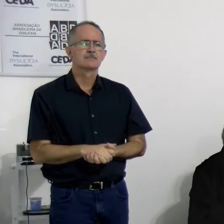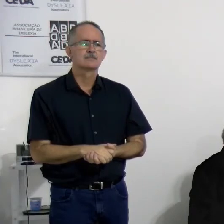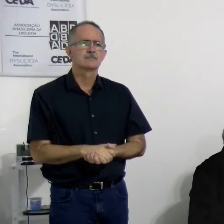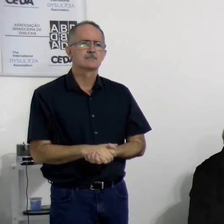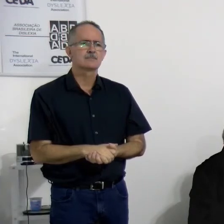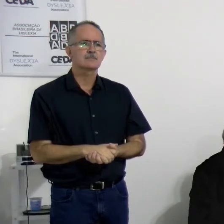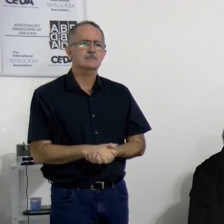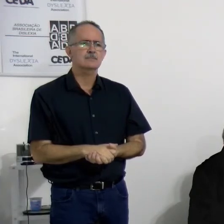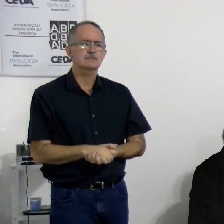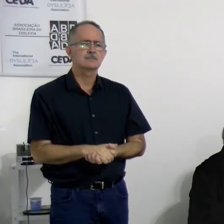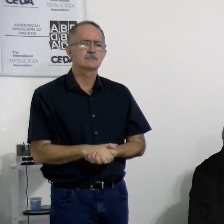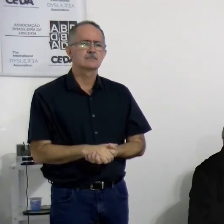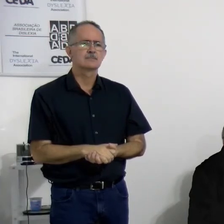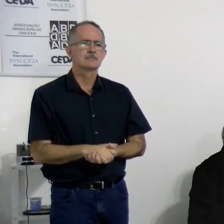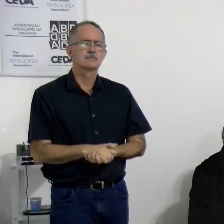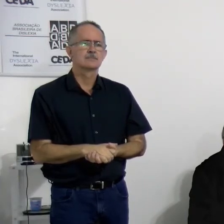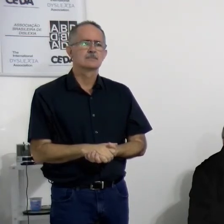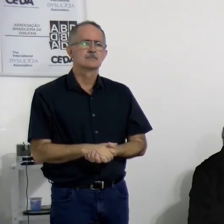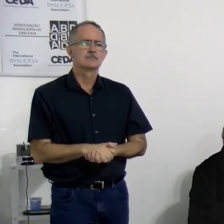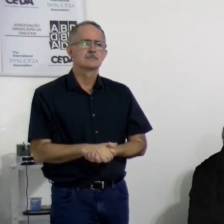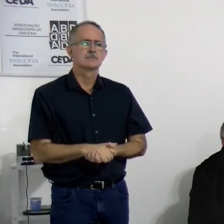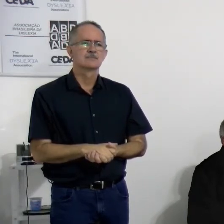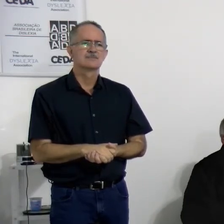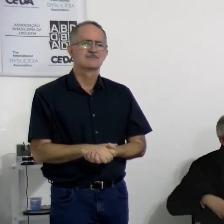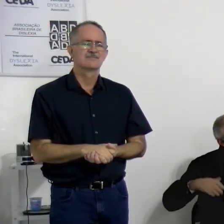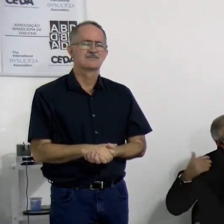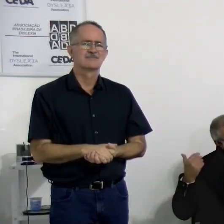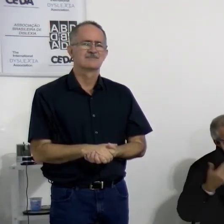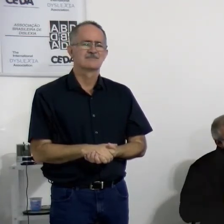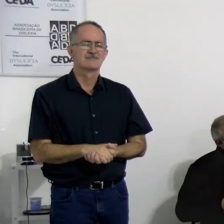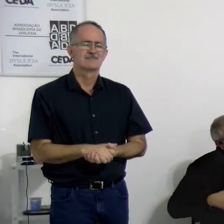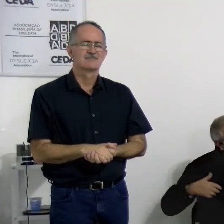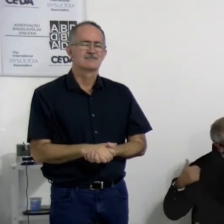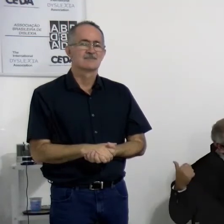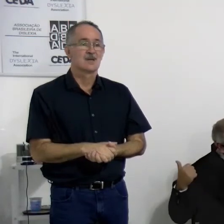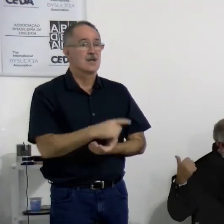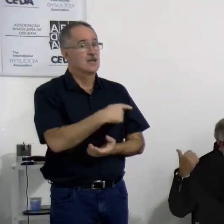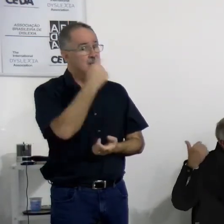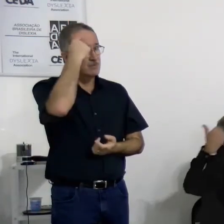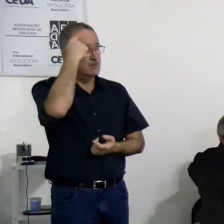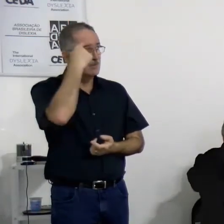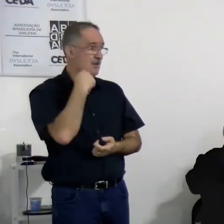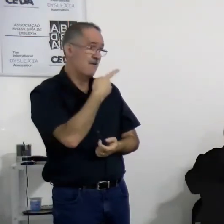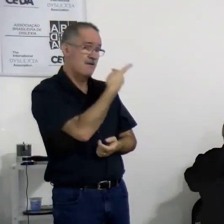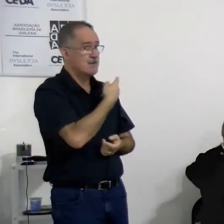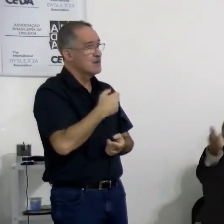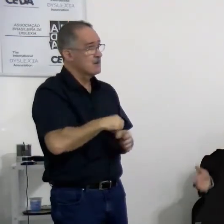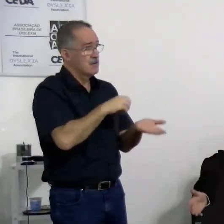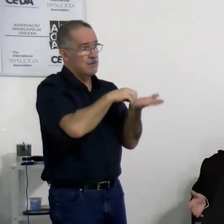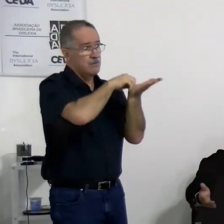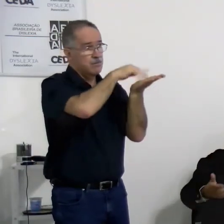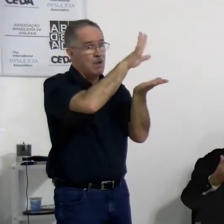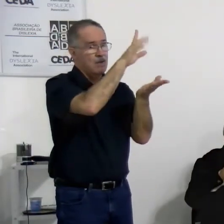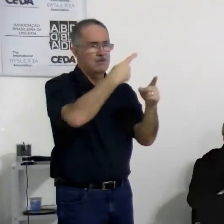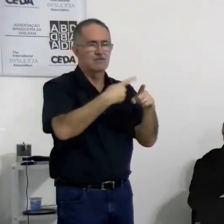to leave after you hear my response. É, ele acha que a gente vai mandar ele para fora e jogar